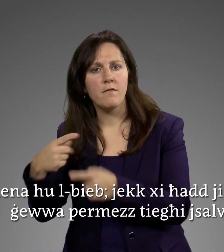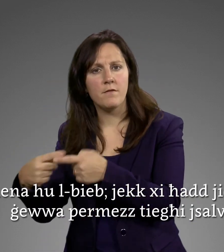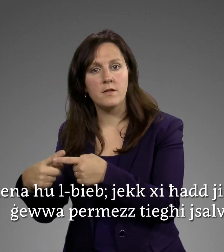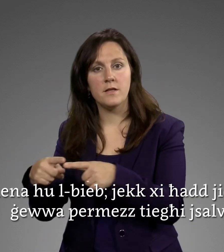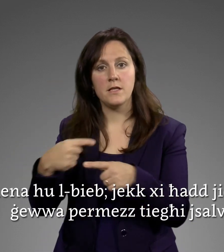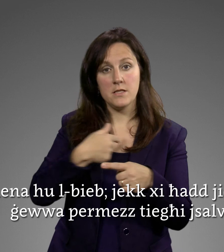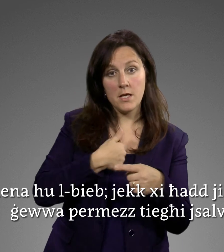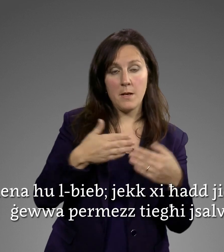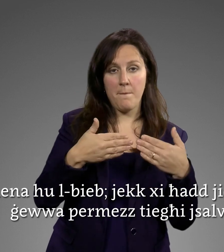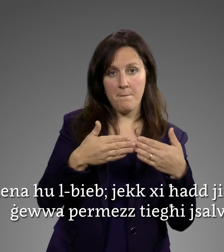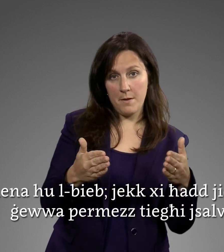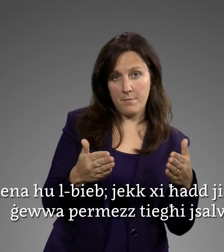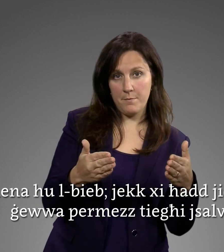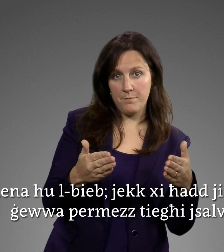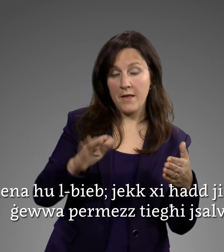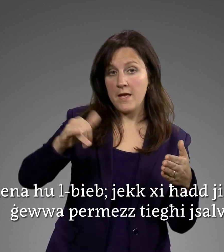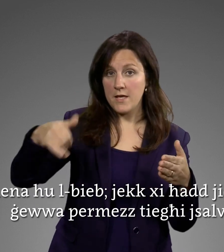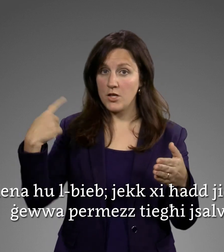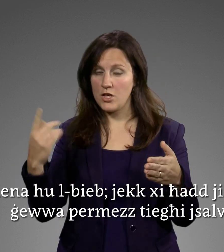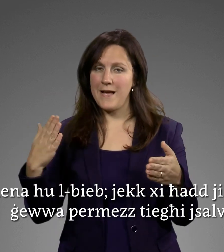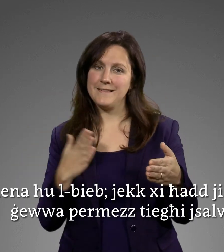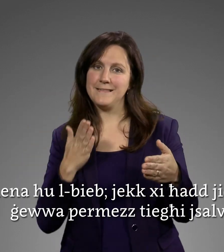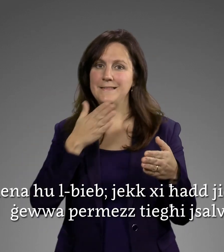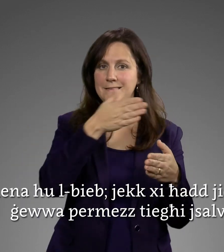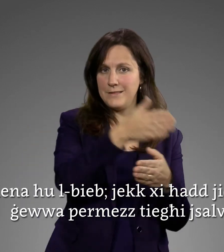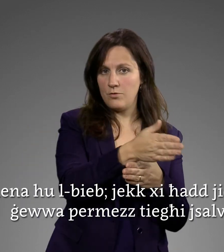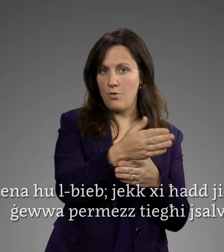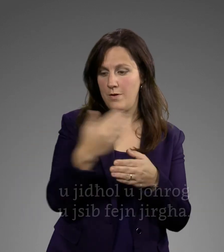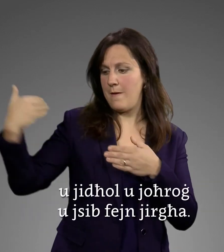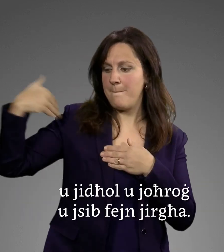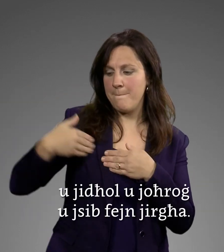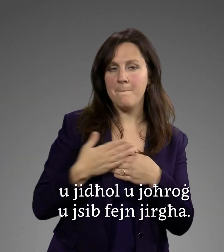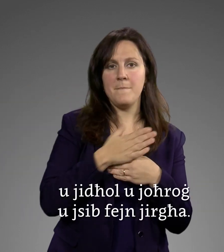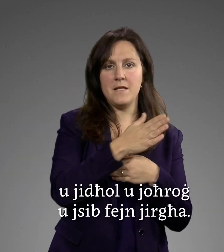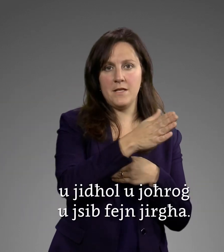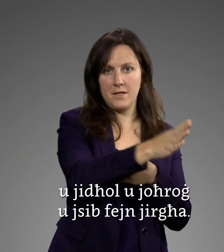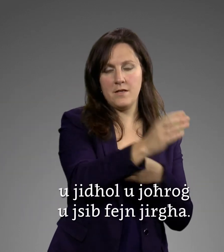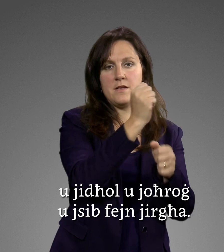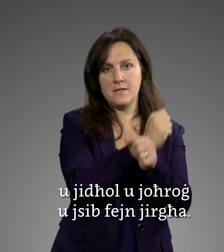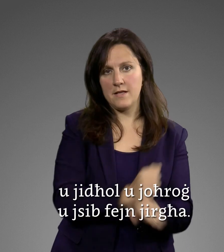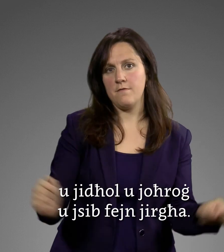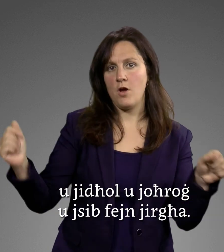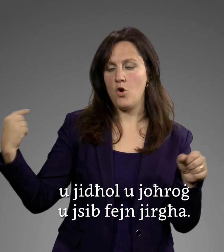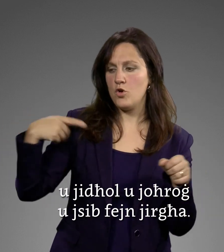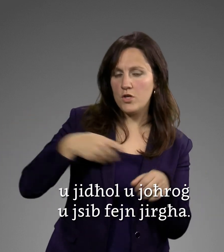l-bib, jekk xi ħadd jidħol ġewwa permezz tiegħi isalva, u jidħol u joħroġ u jsib fejn